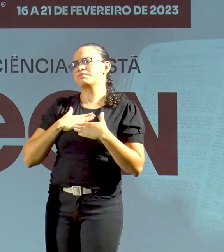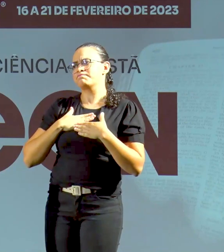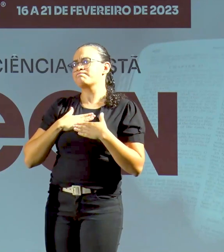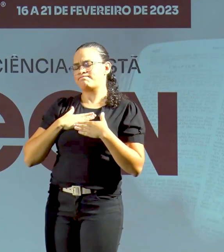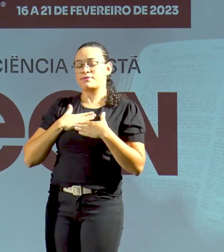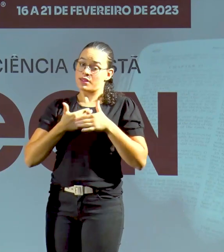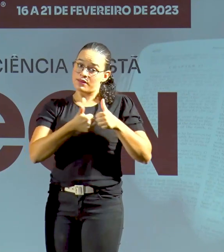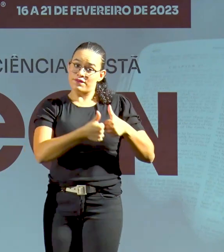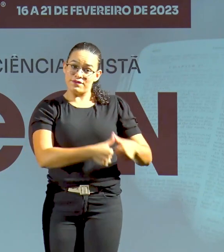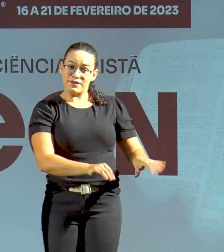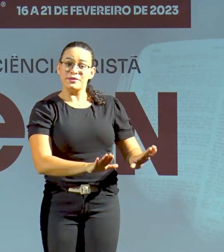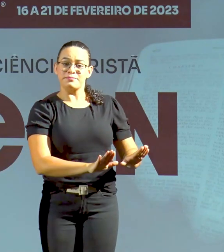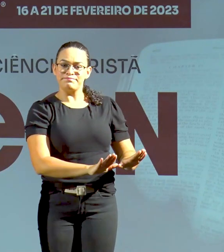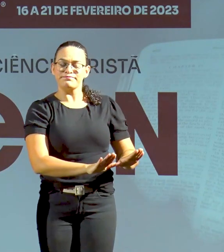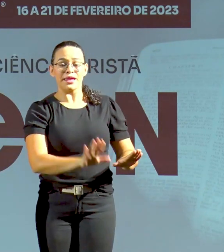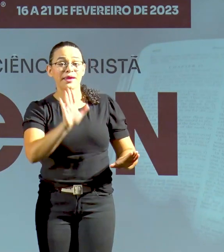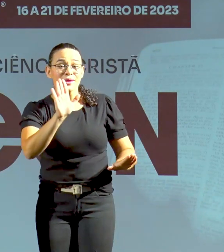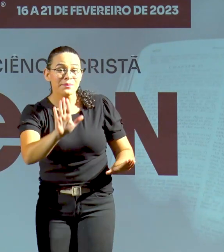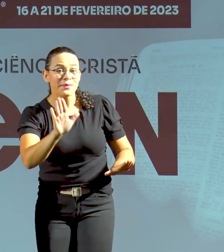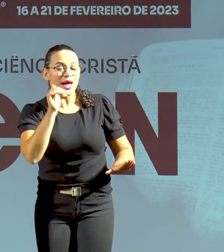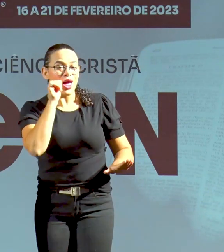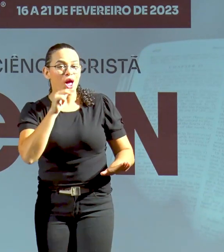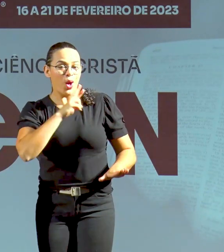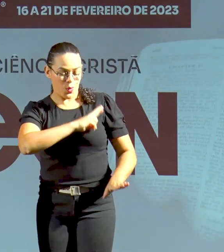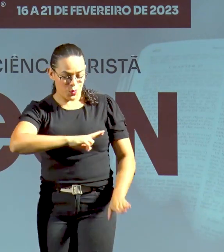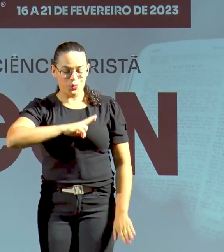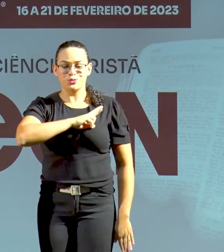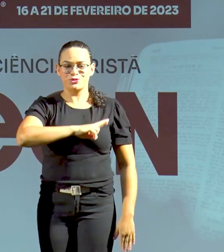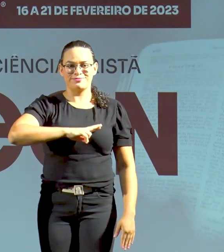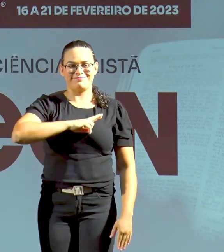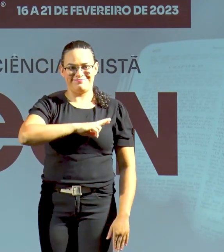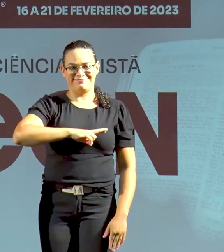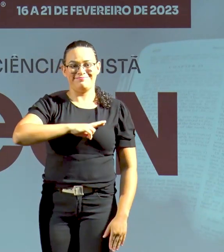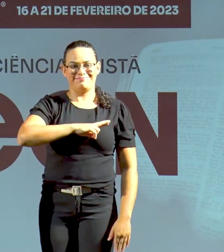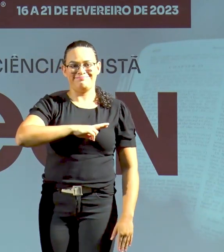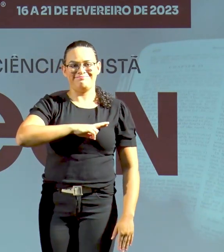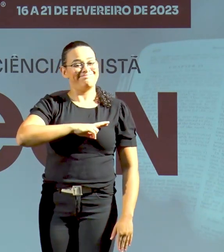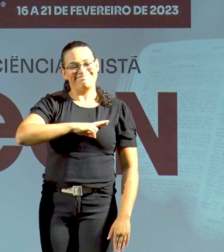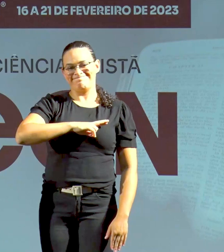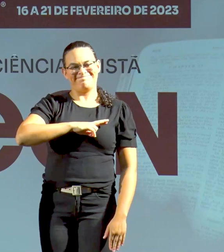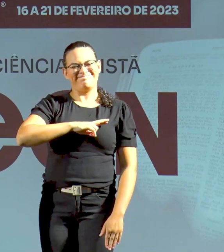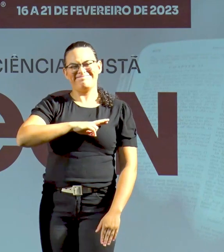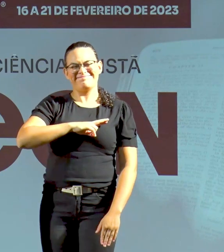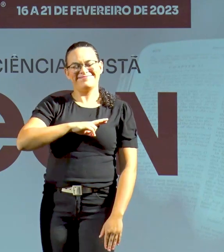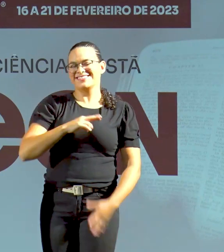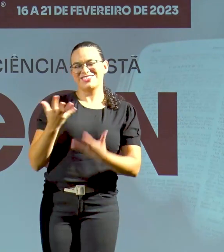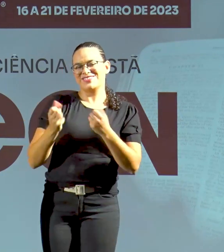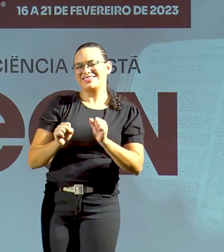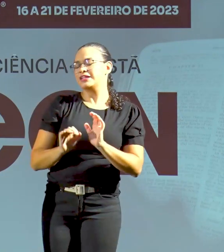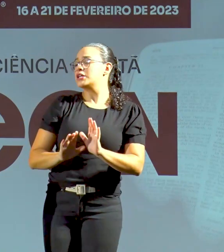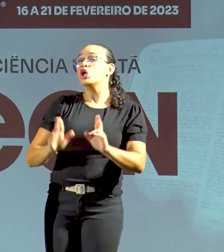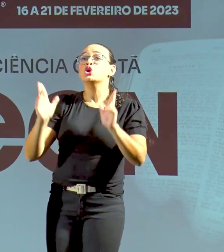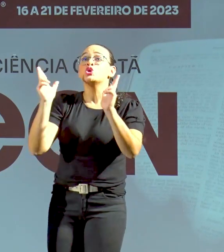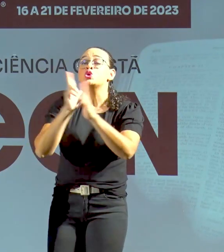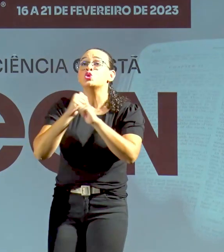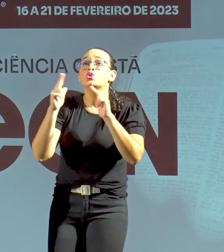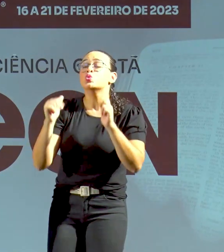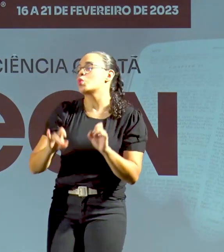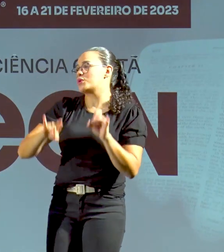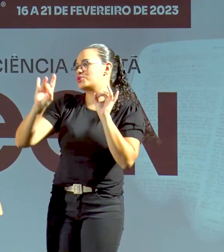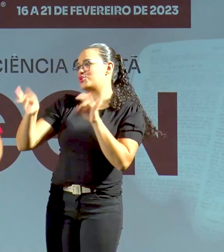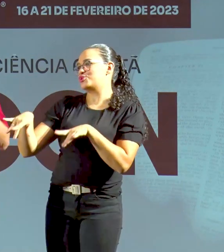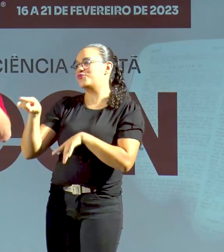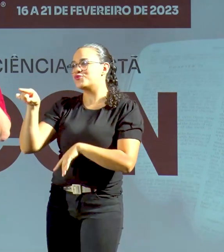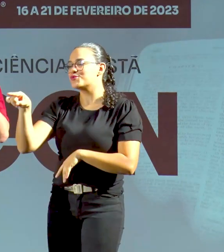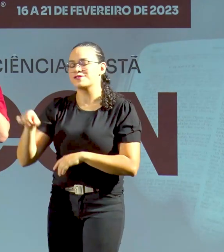decide ficar mas no mais Rute não é convencida pela sogra ou te fala assim Jamais eu vou te abandonar